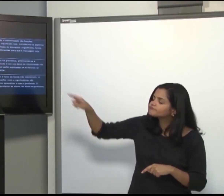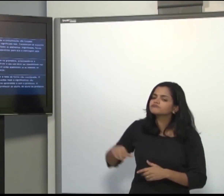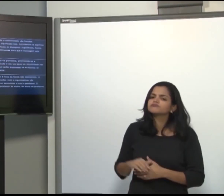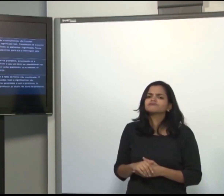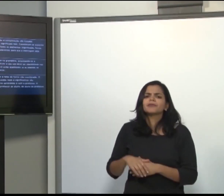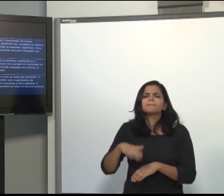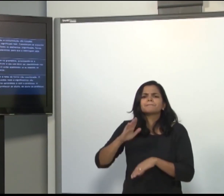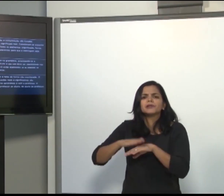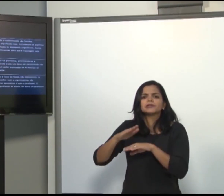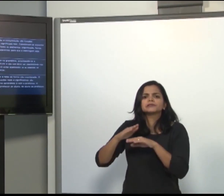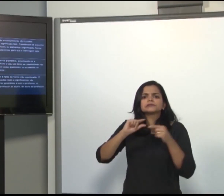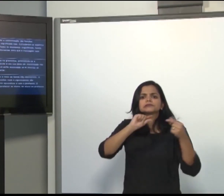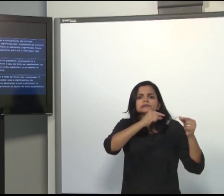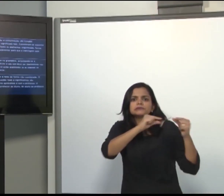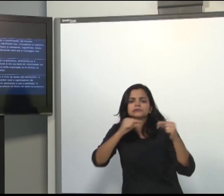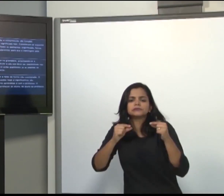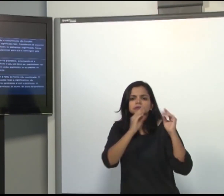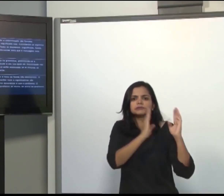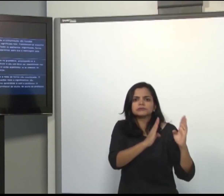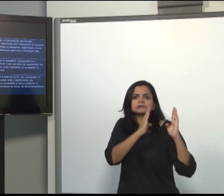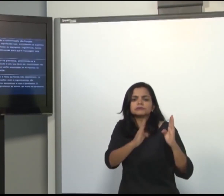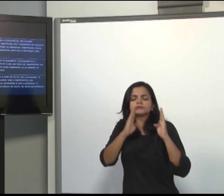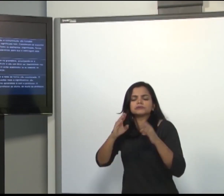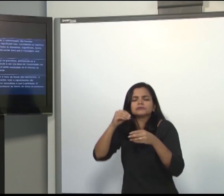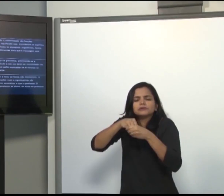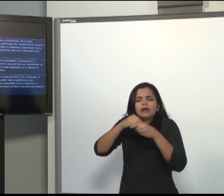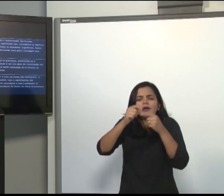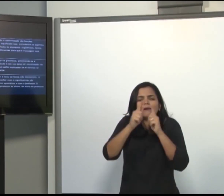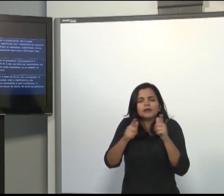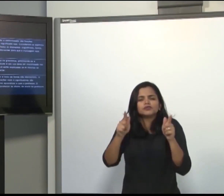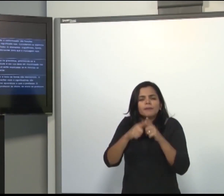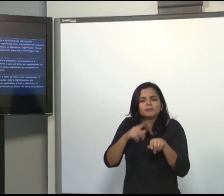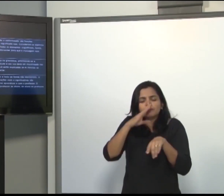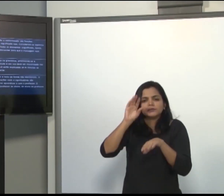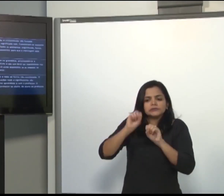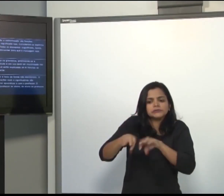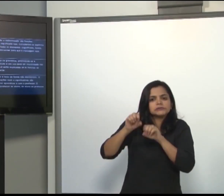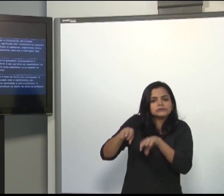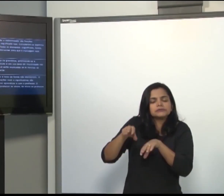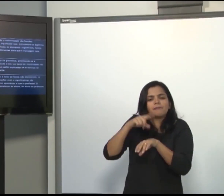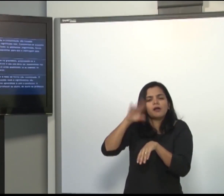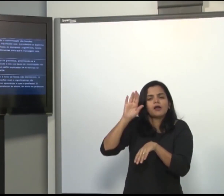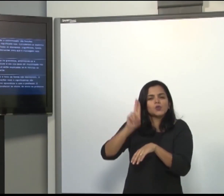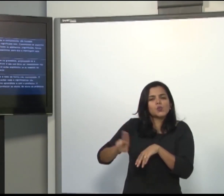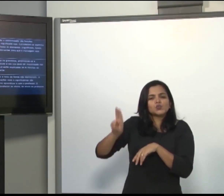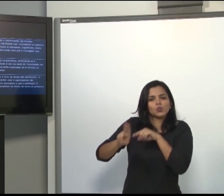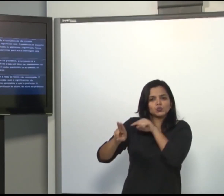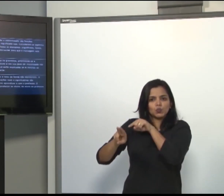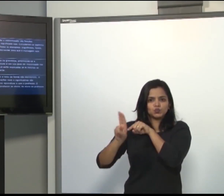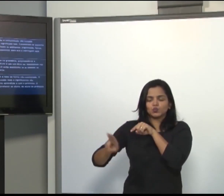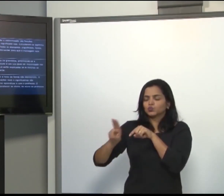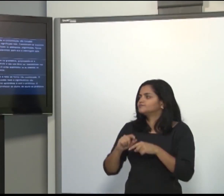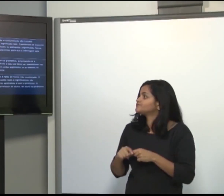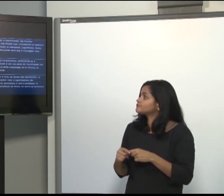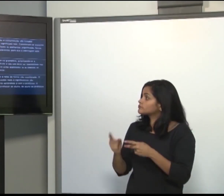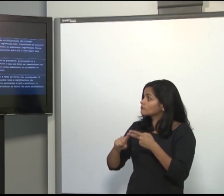diferenças relacionadas a conceito, a forma de ensino, a aprendizagem. Vamos primeiramente à abordagem